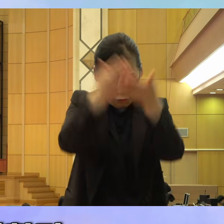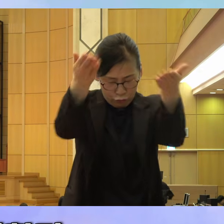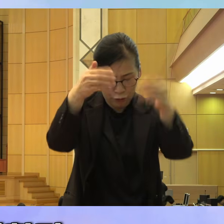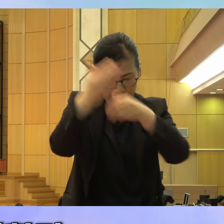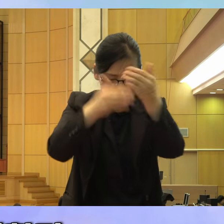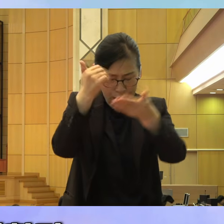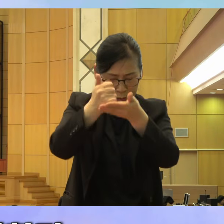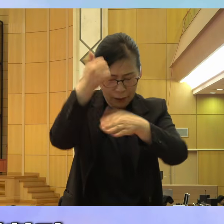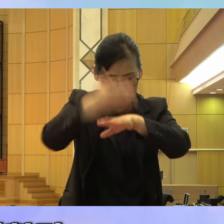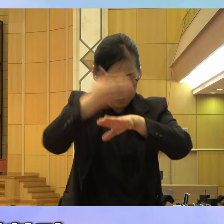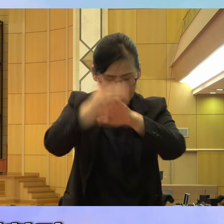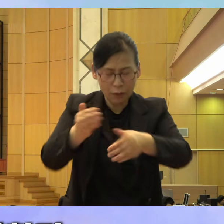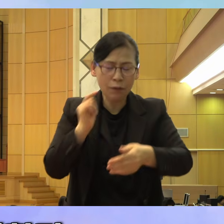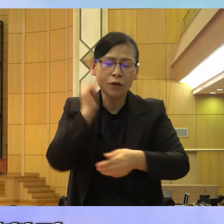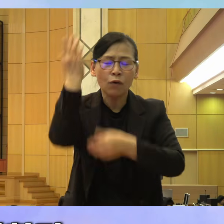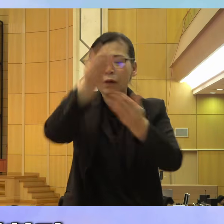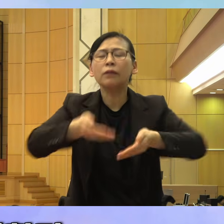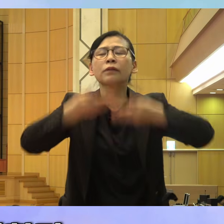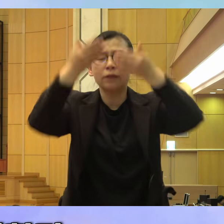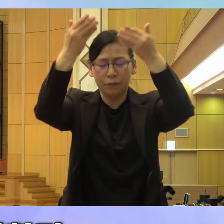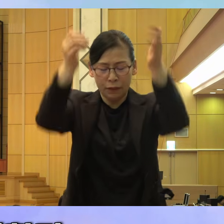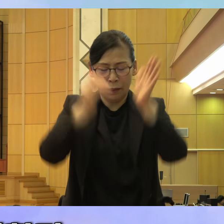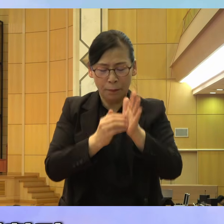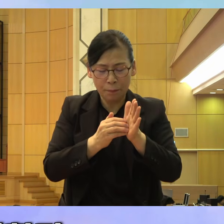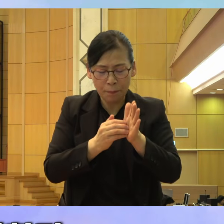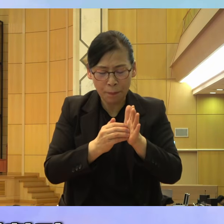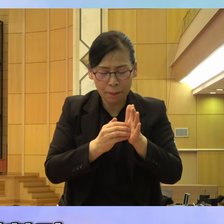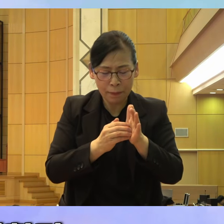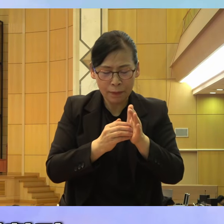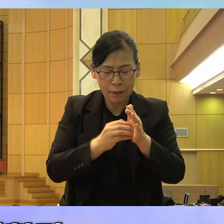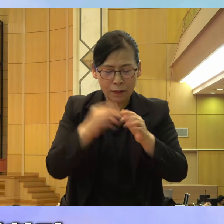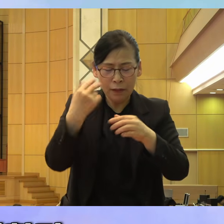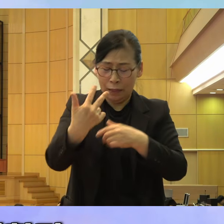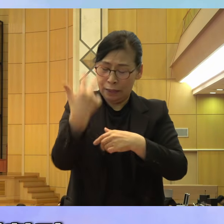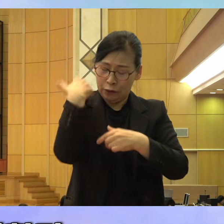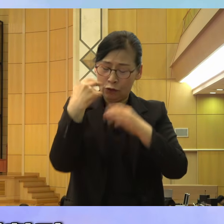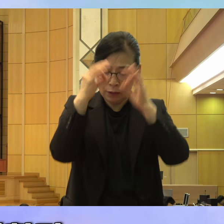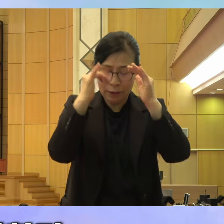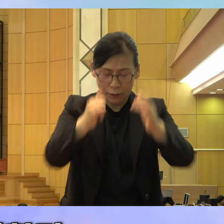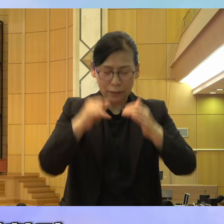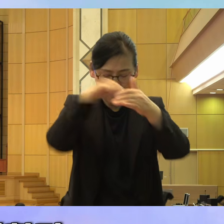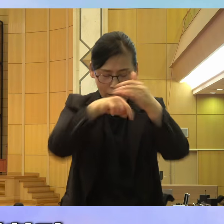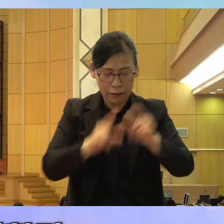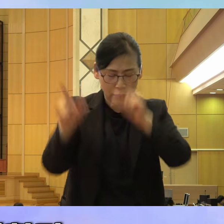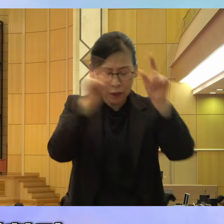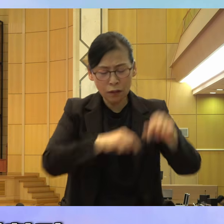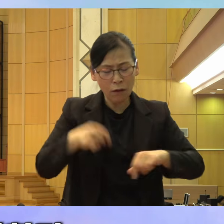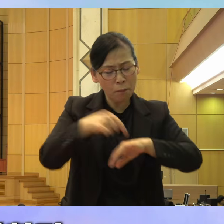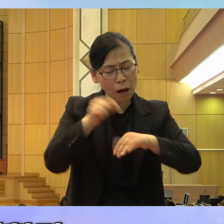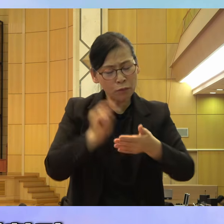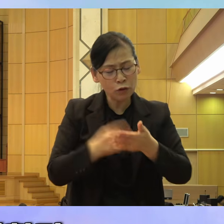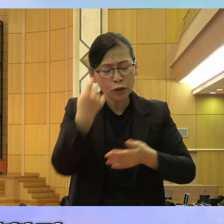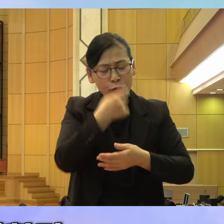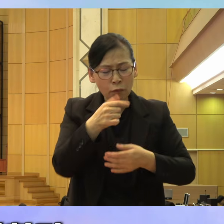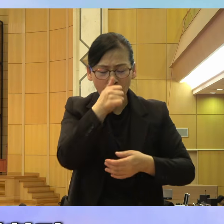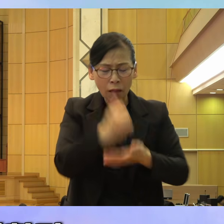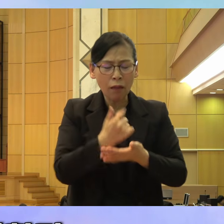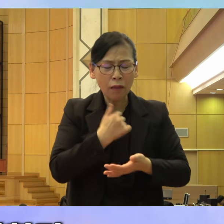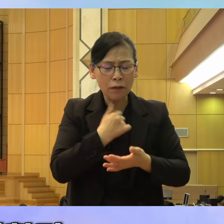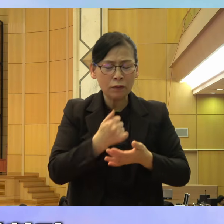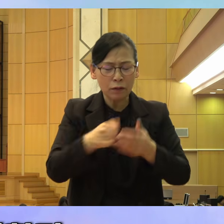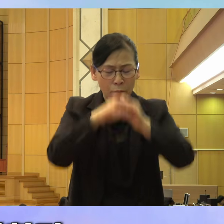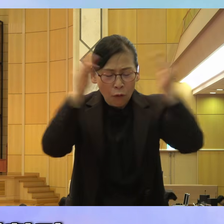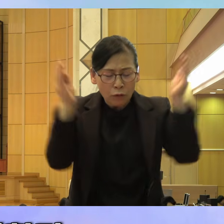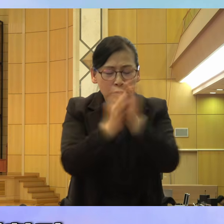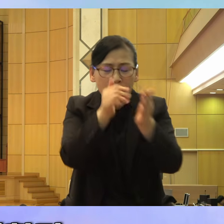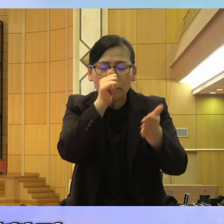하나님, 감사와 영광을 돌립니다. 한 주간도 세상에 있을 때 입술로 마음으로 범죄하며 살았던